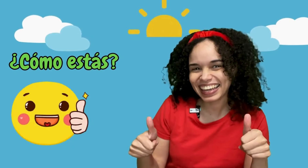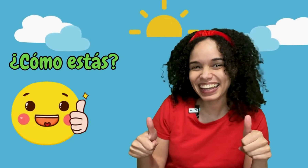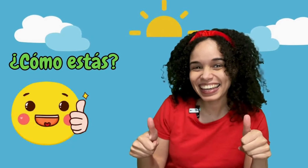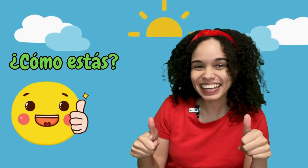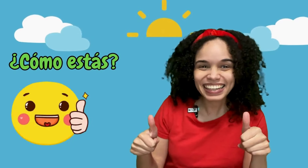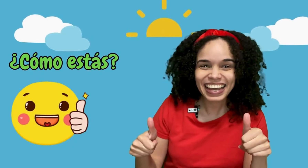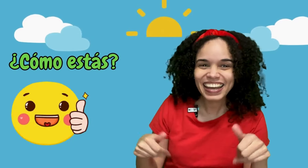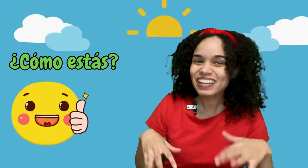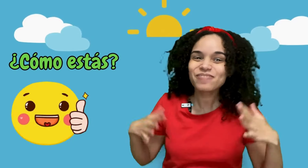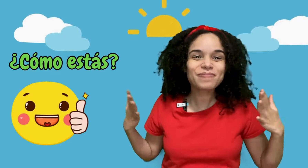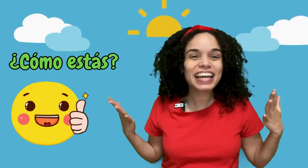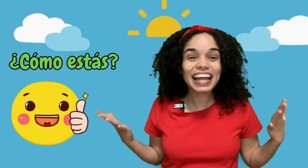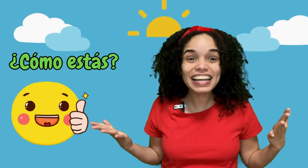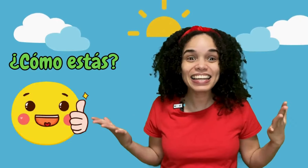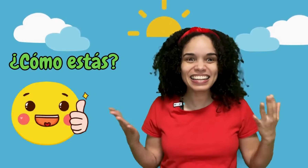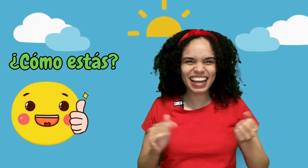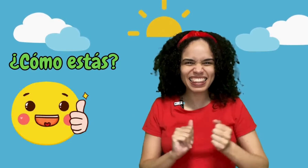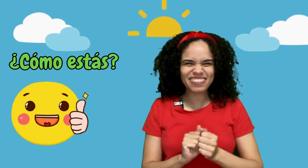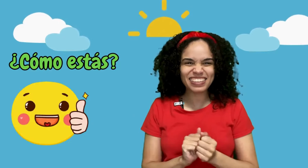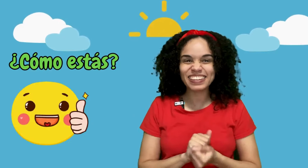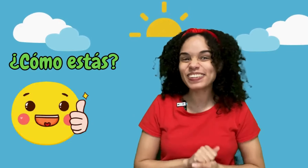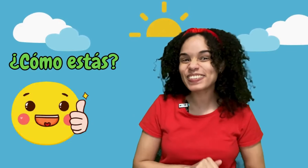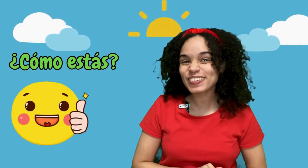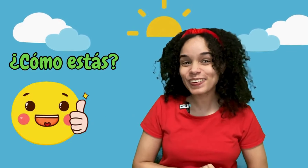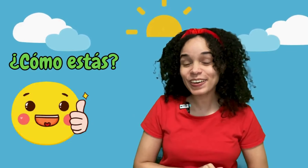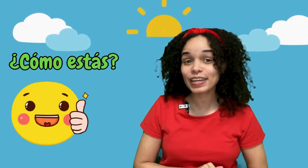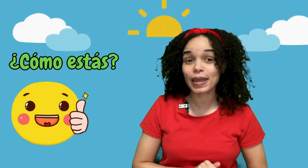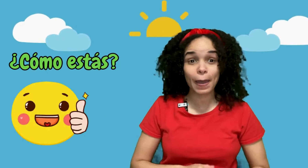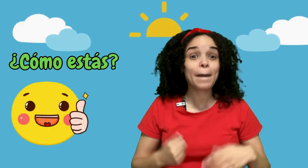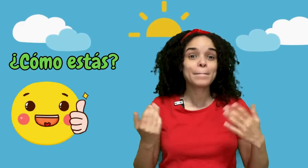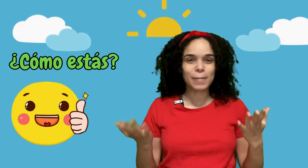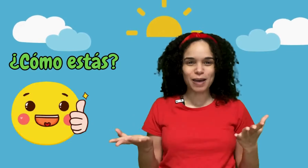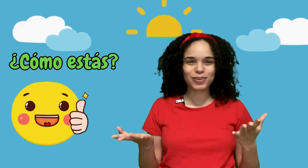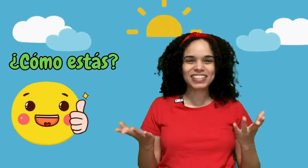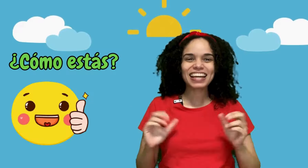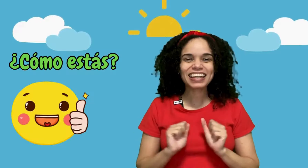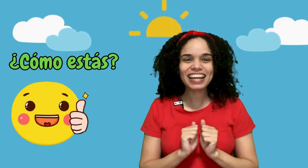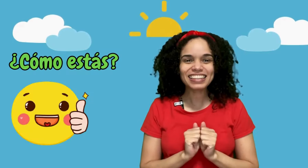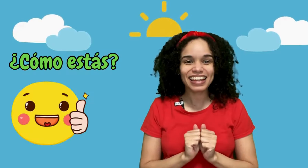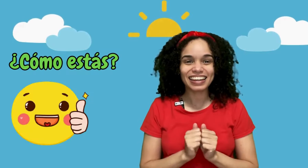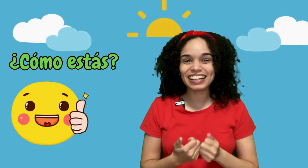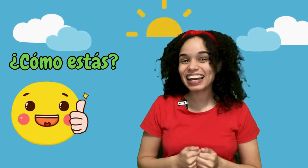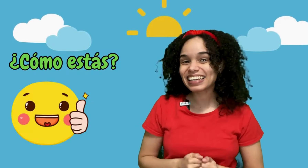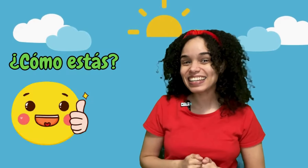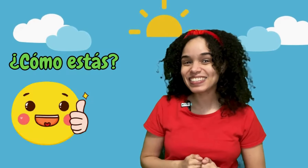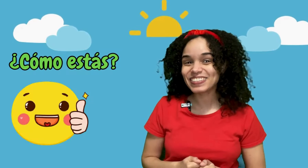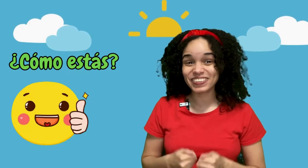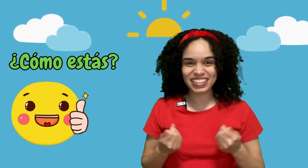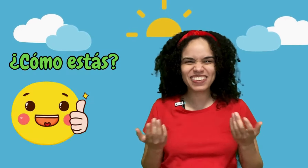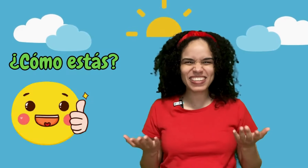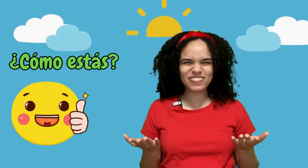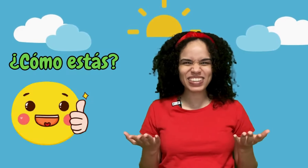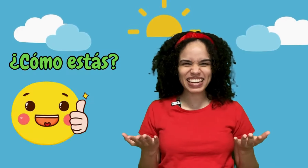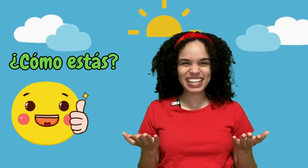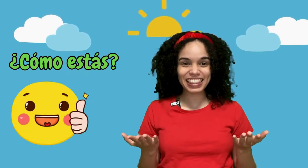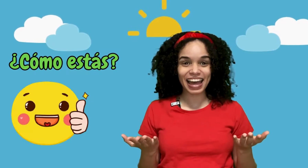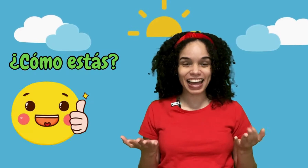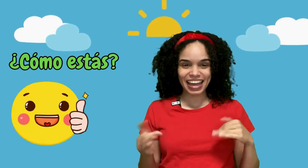bien me alegra de verlos hoy vamos a cantar la canción de bienvenida